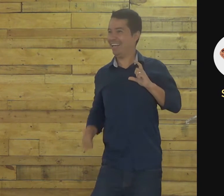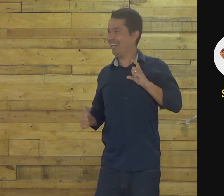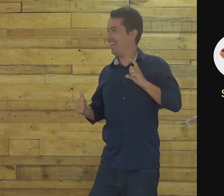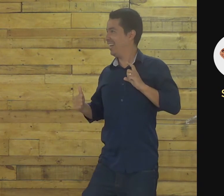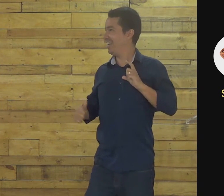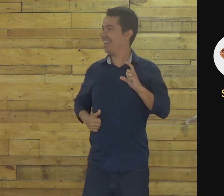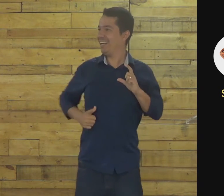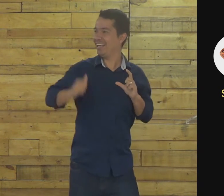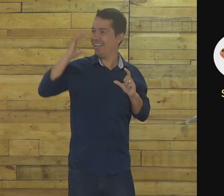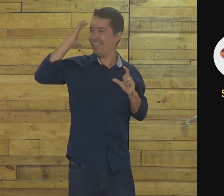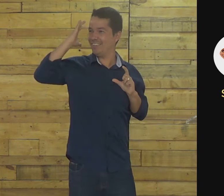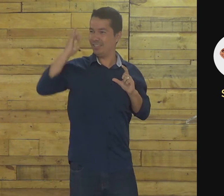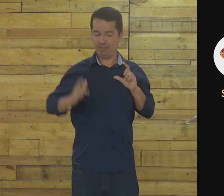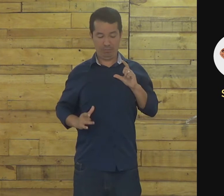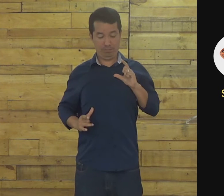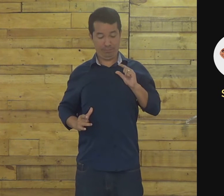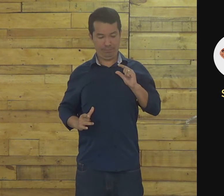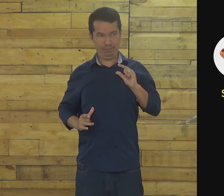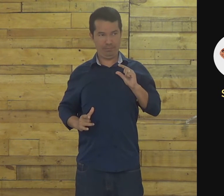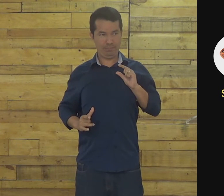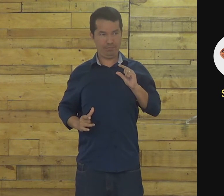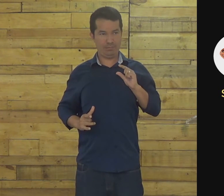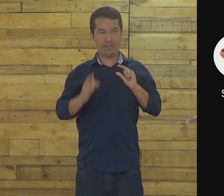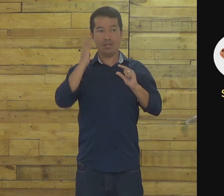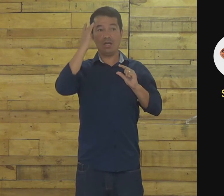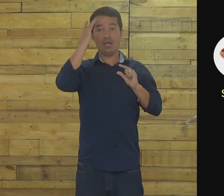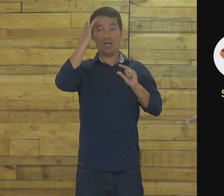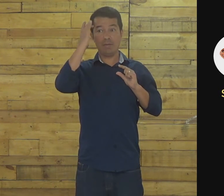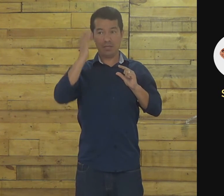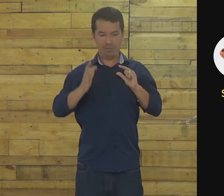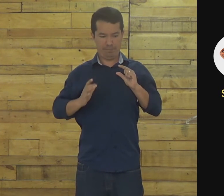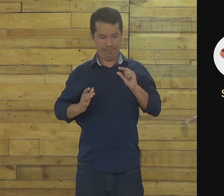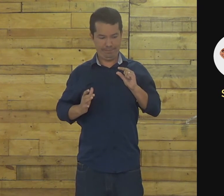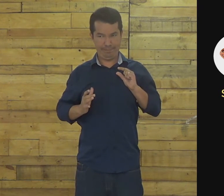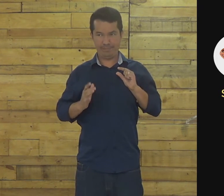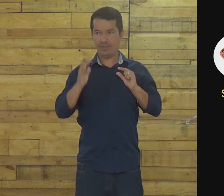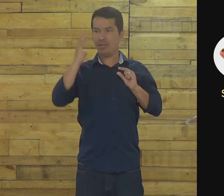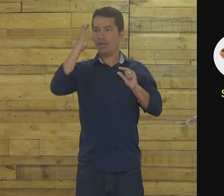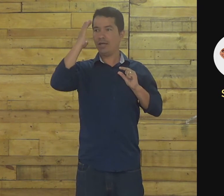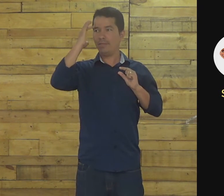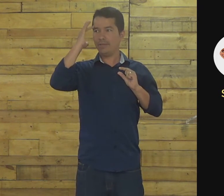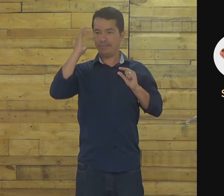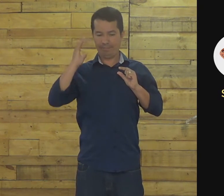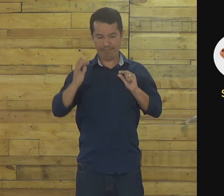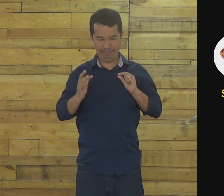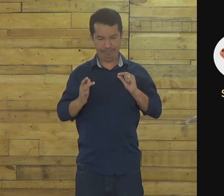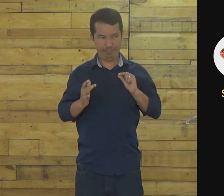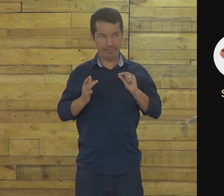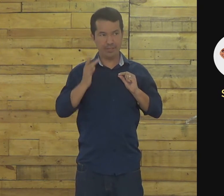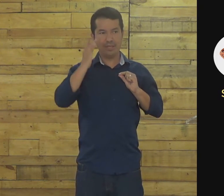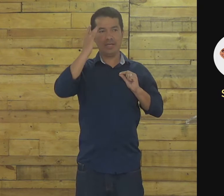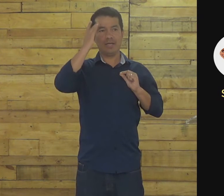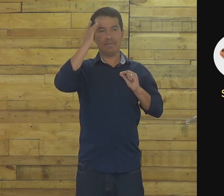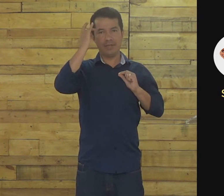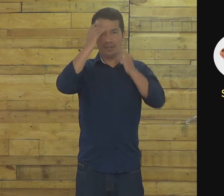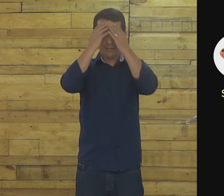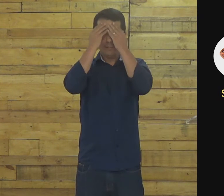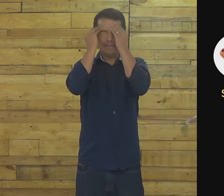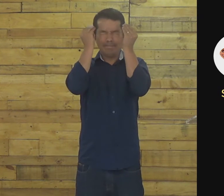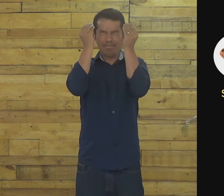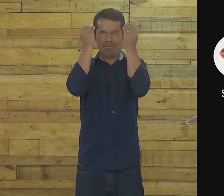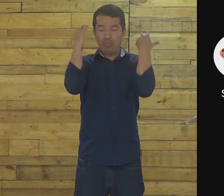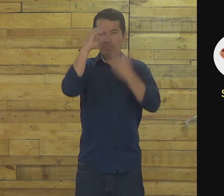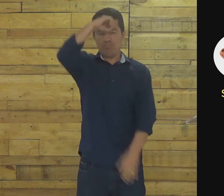aprendeu. E tá tudo bem, tá tudo na boa. E amanhã aquilo vai se esvaindo,